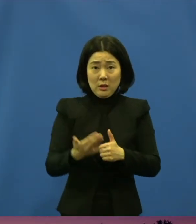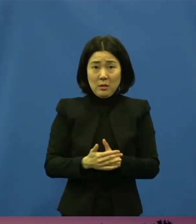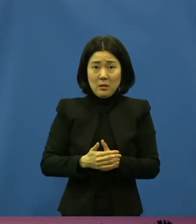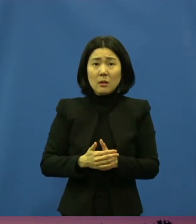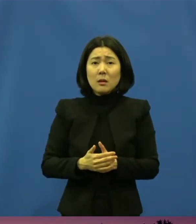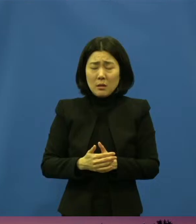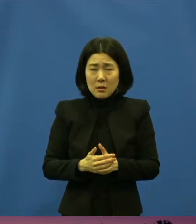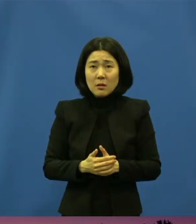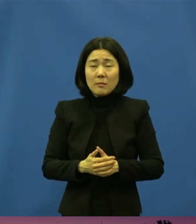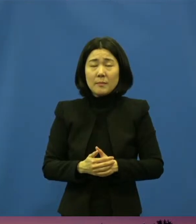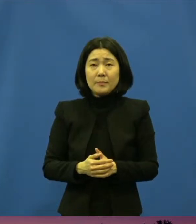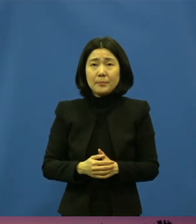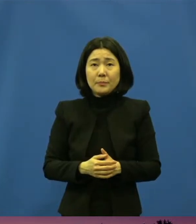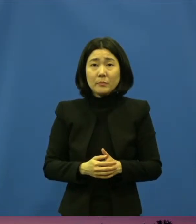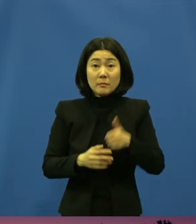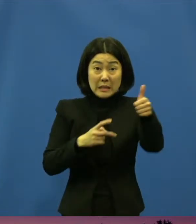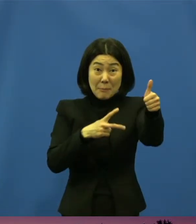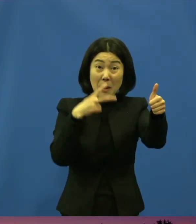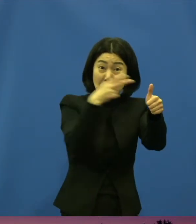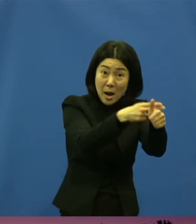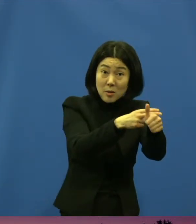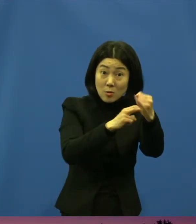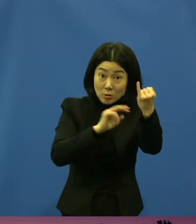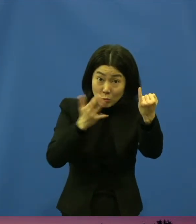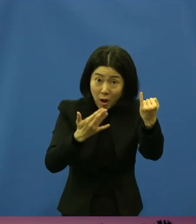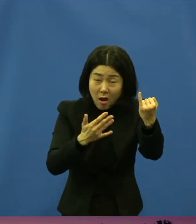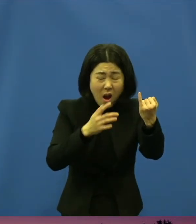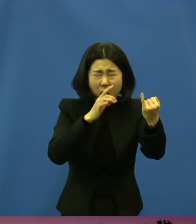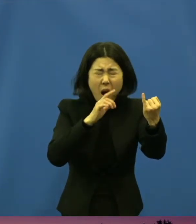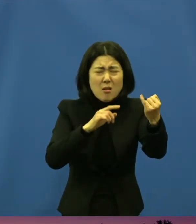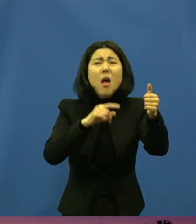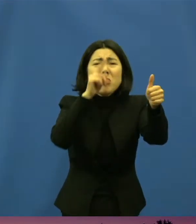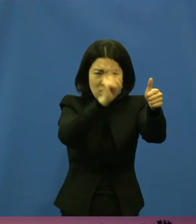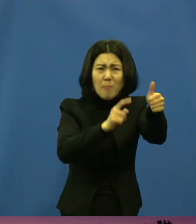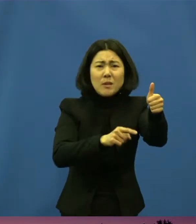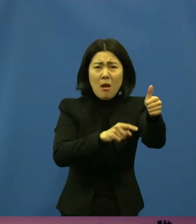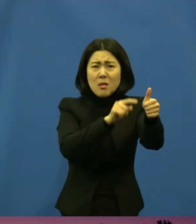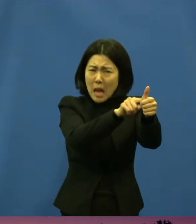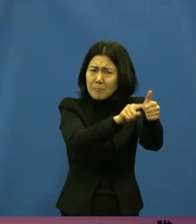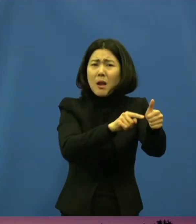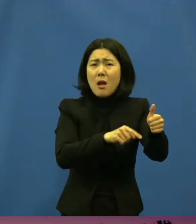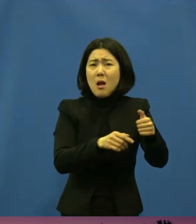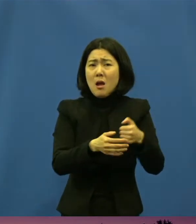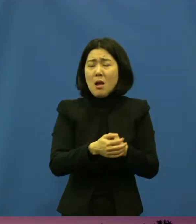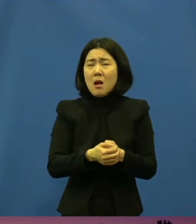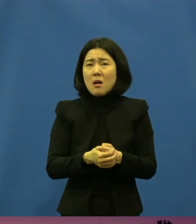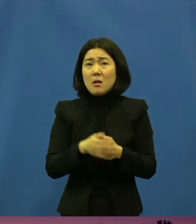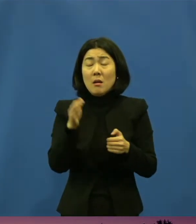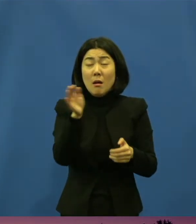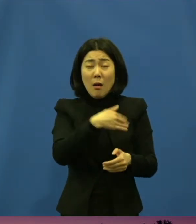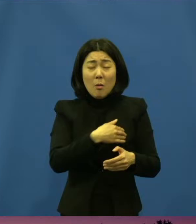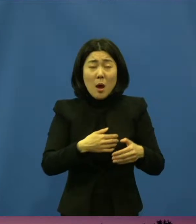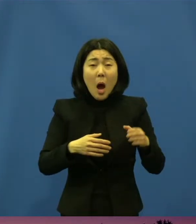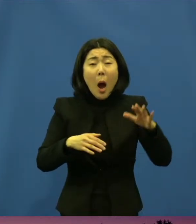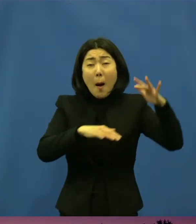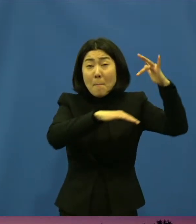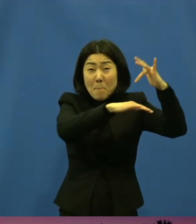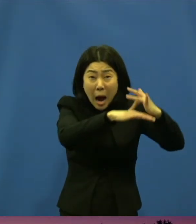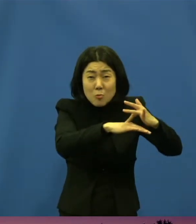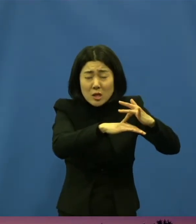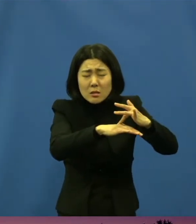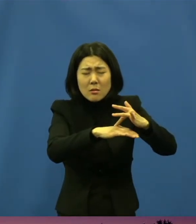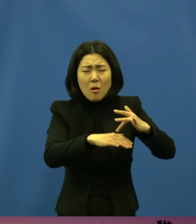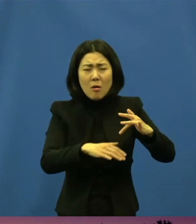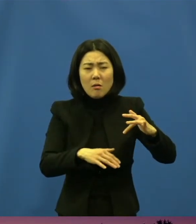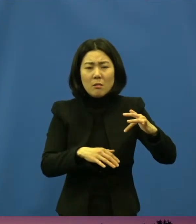마귀의 공격지는 이 다음 세대예요. 다음 세대. 온갖 거짓된 정보와 지식을